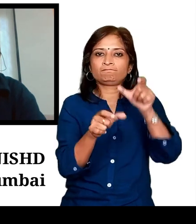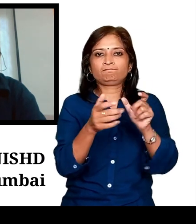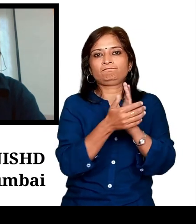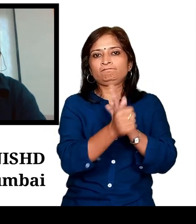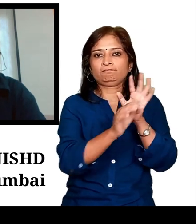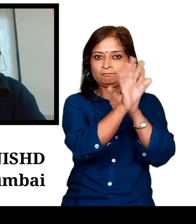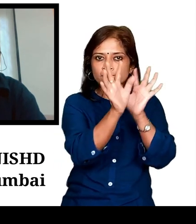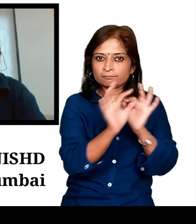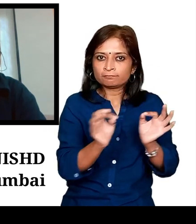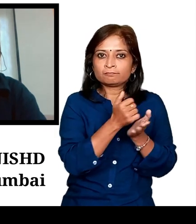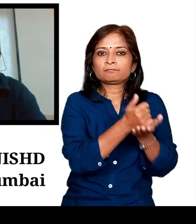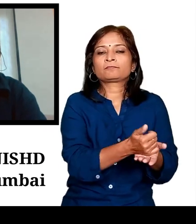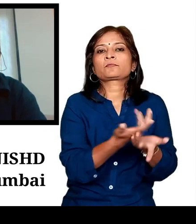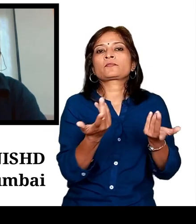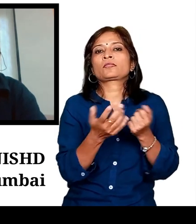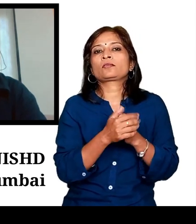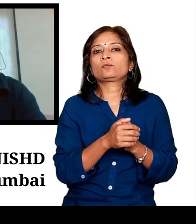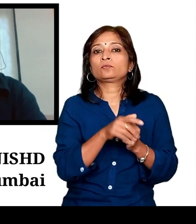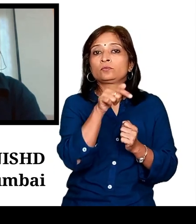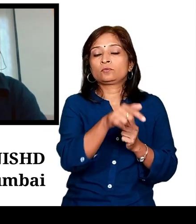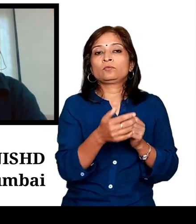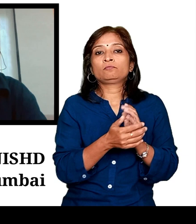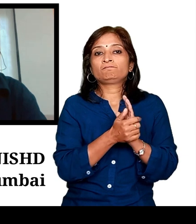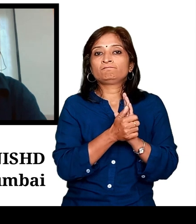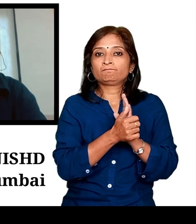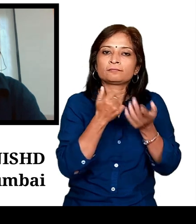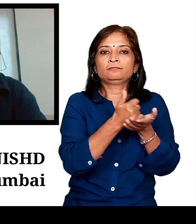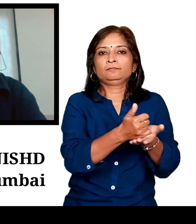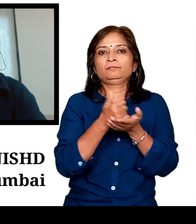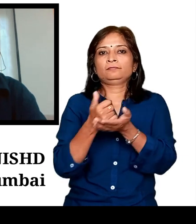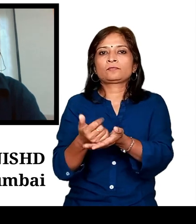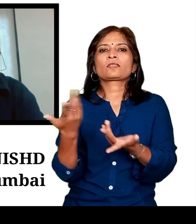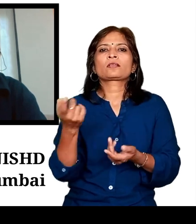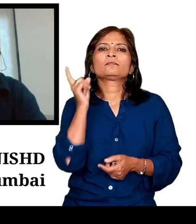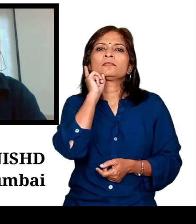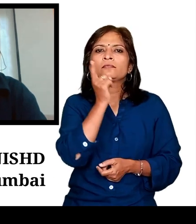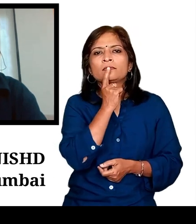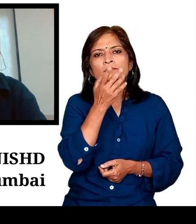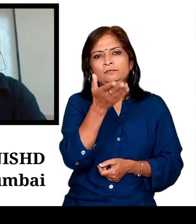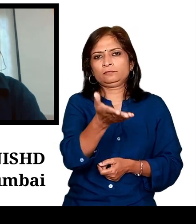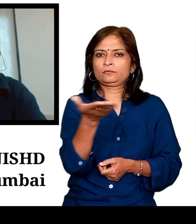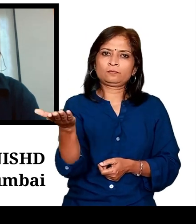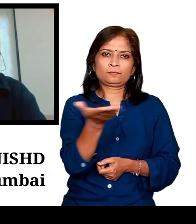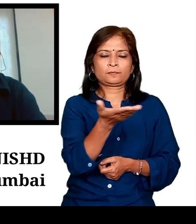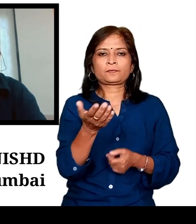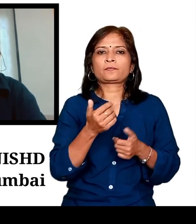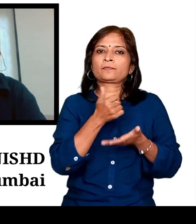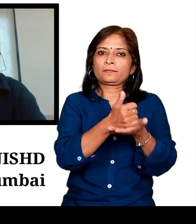डेवलपमेंट देन प्रोवाइडिंग डायग्नोस्टिक एंड एवेल्यूशन सर्विसेज टू द पर्सन विथ हियरिंग हैंडीकैप